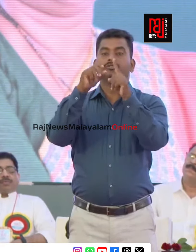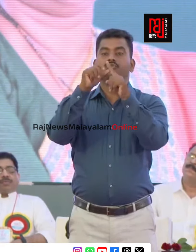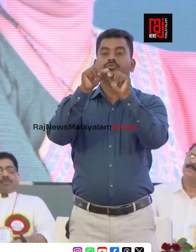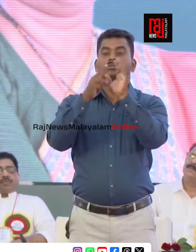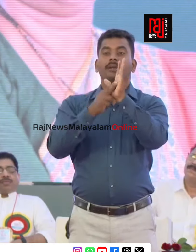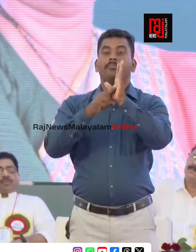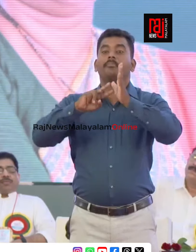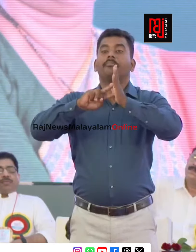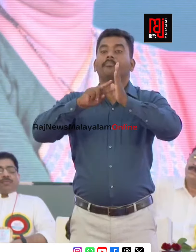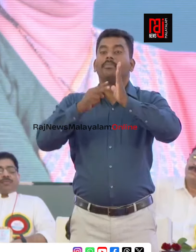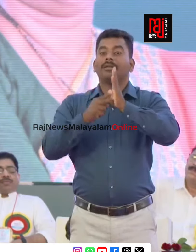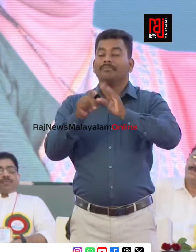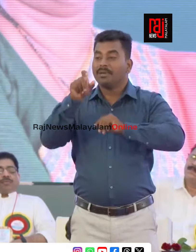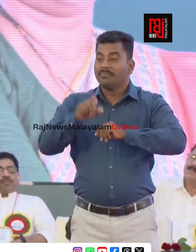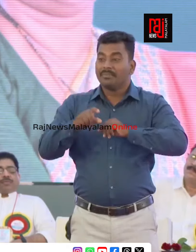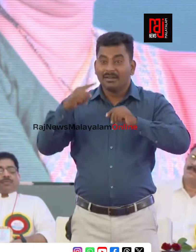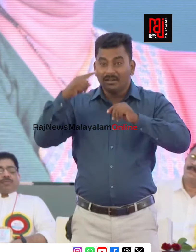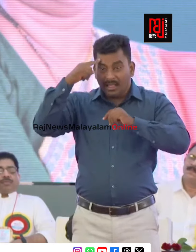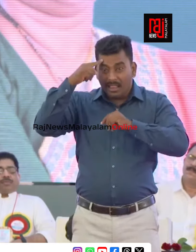ബുദ്ധിപരമായ വെല്ലുവിളി നേരിടുന്ന വ്യക്തികളുടെ